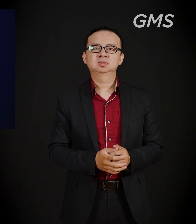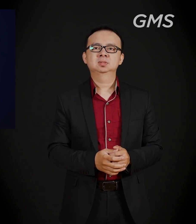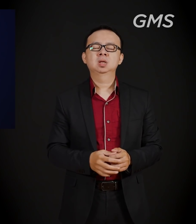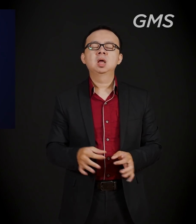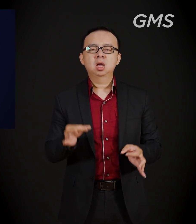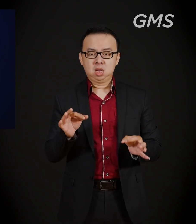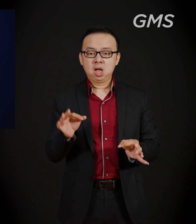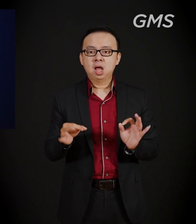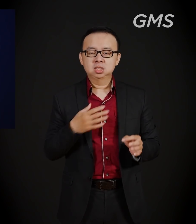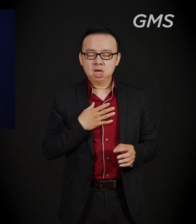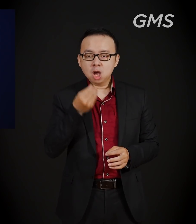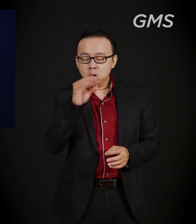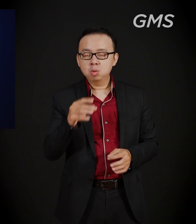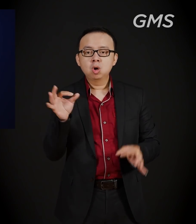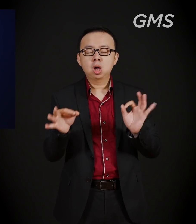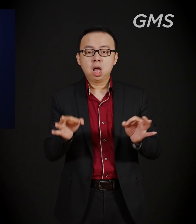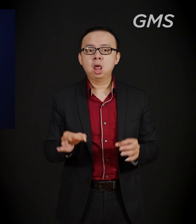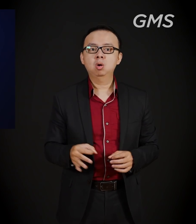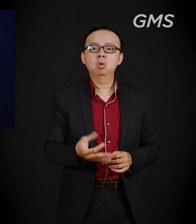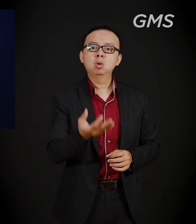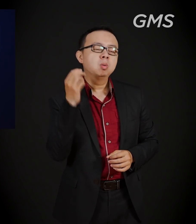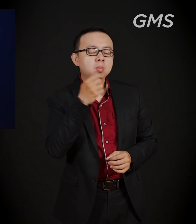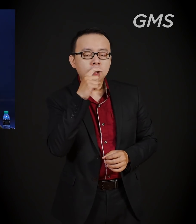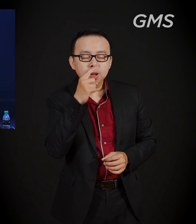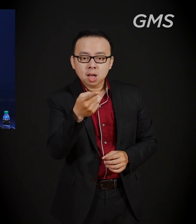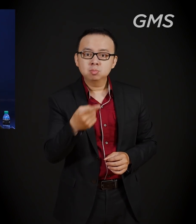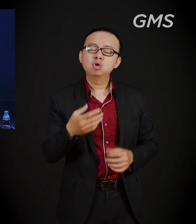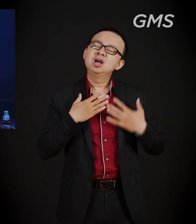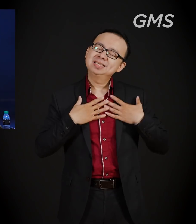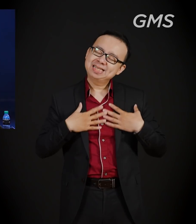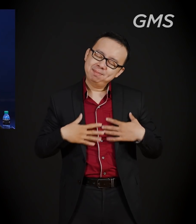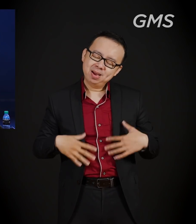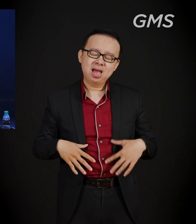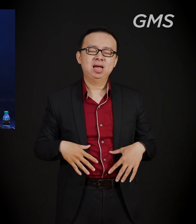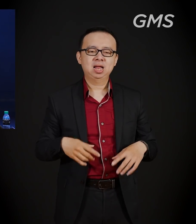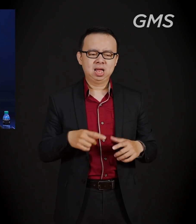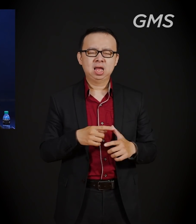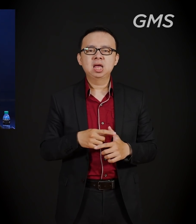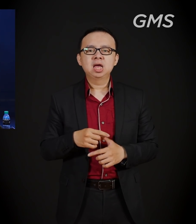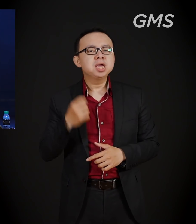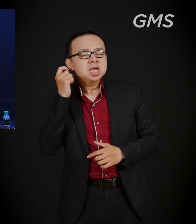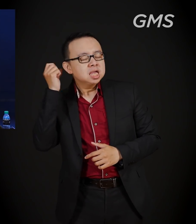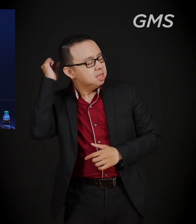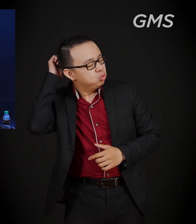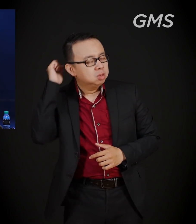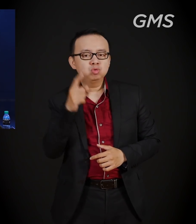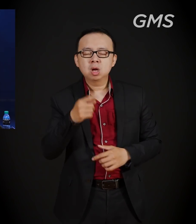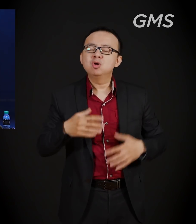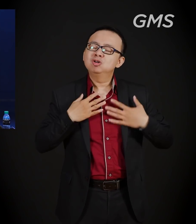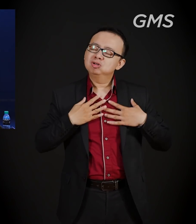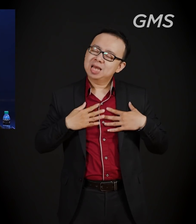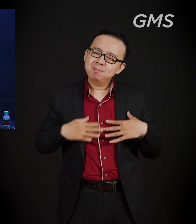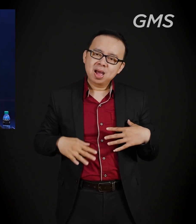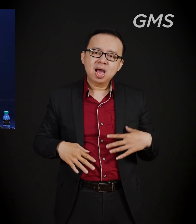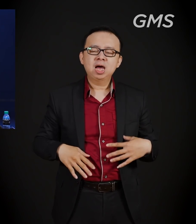seandainya engkau lebih sabar sedikit, rumah tanggamu akan jauh lebih bahagia. Ibu, asal saja engkau bisa mengontrol emosimu, hubunganmu